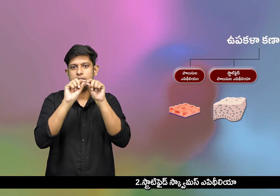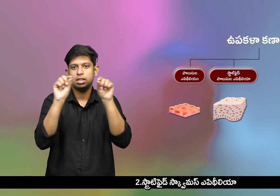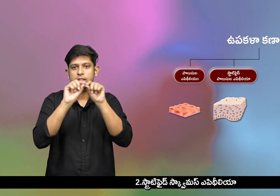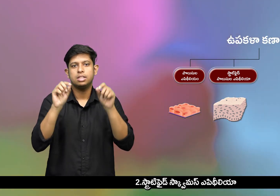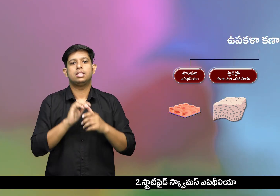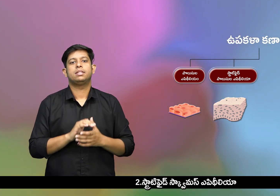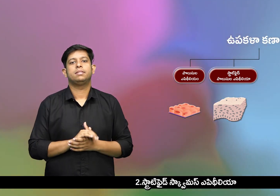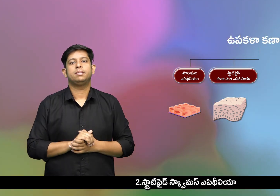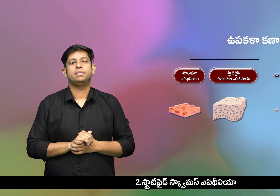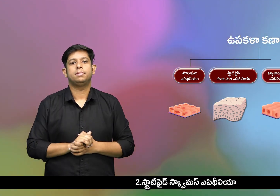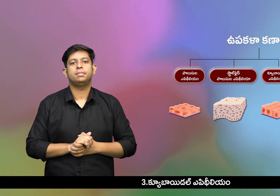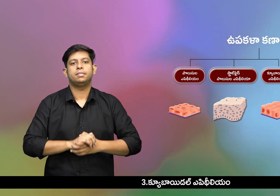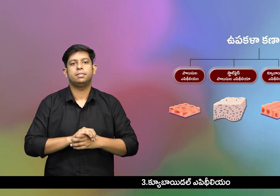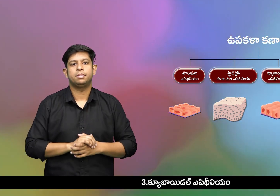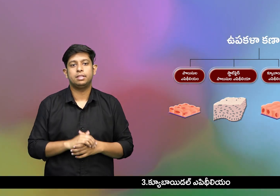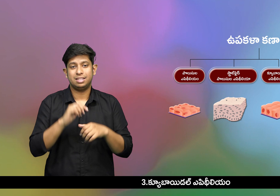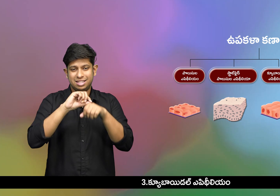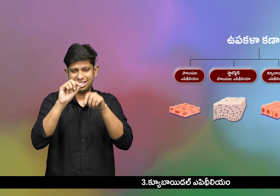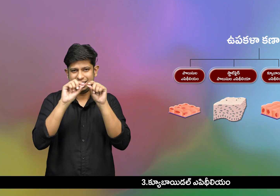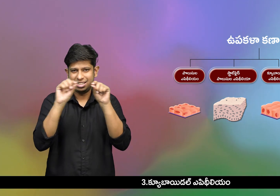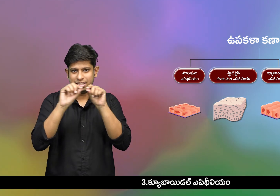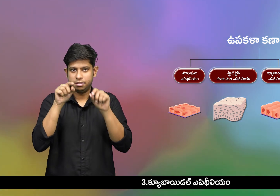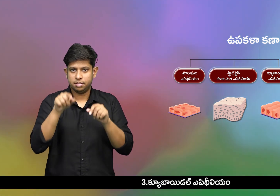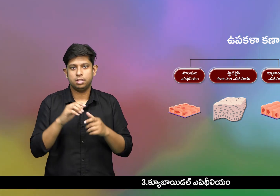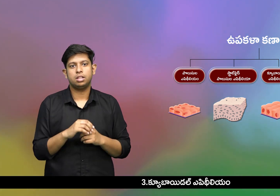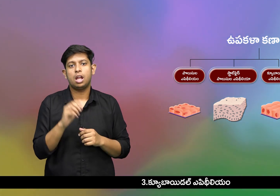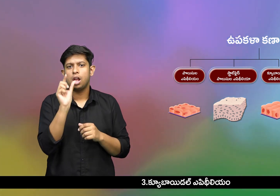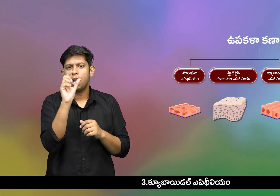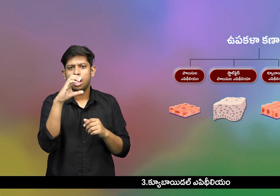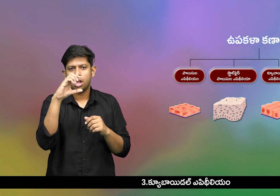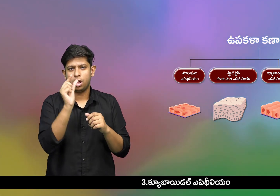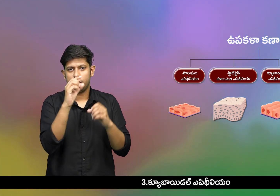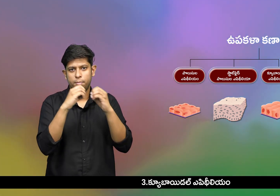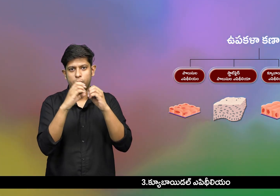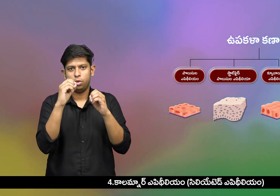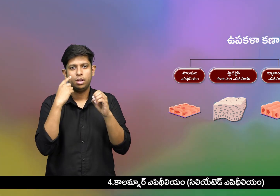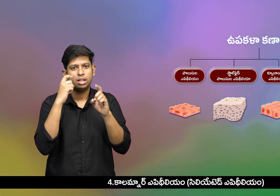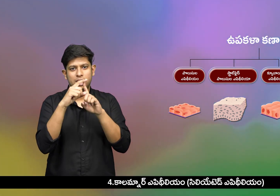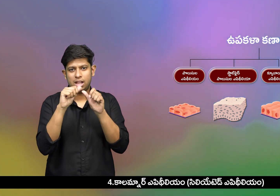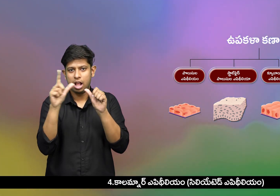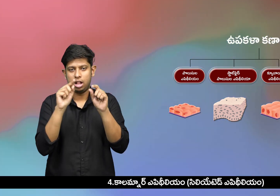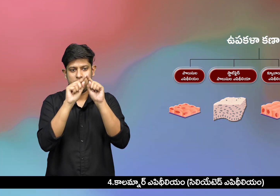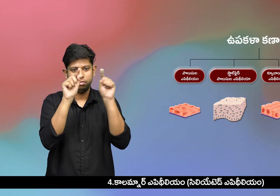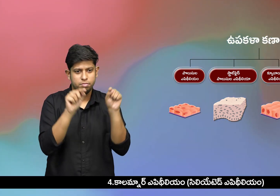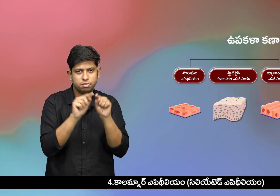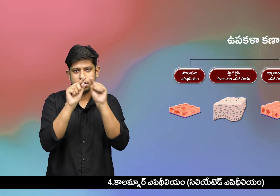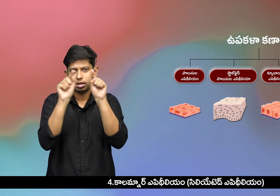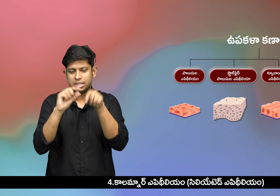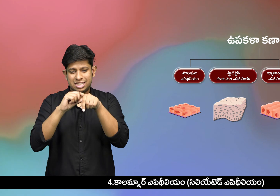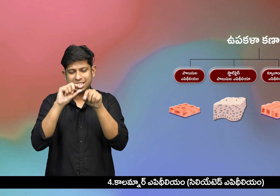ఎపిథీలియం. 3. క్యూబాయిడల్ ఎపిథీలియం. 4. కాల్మ్నార్